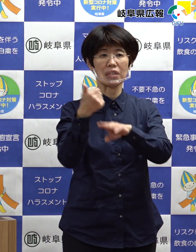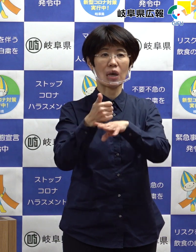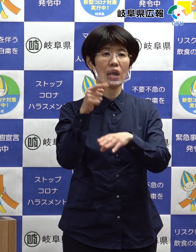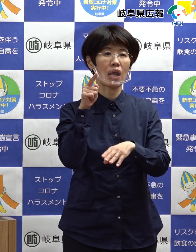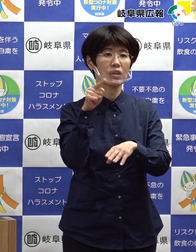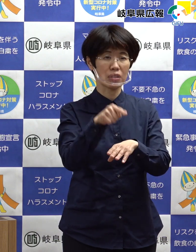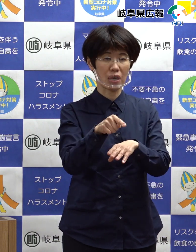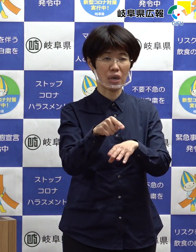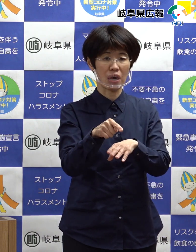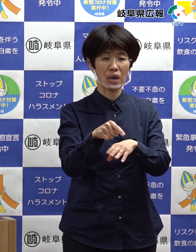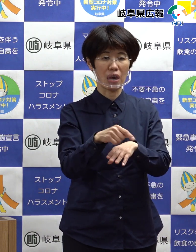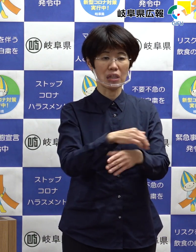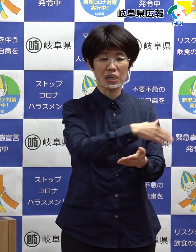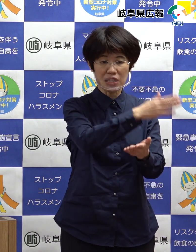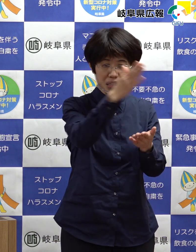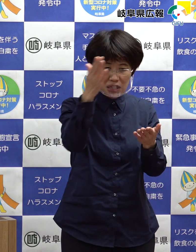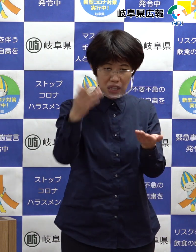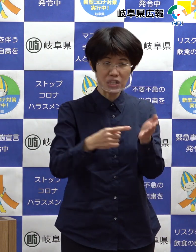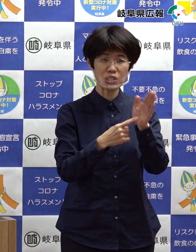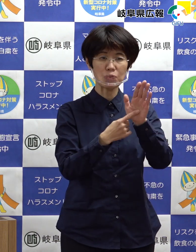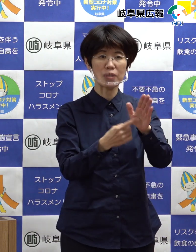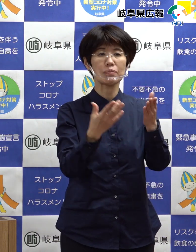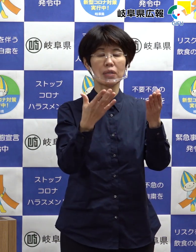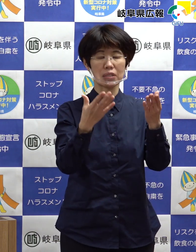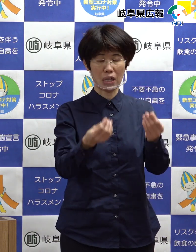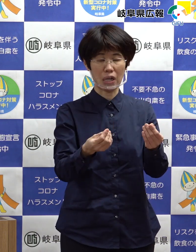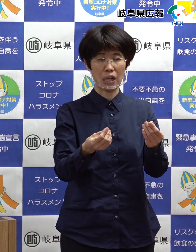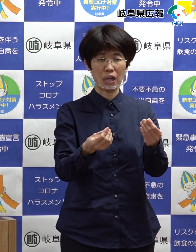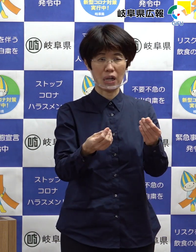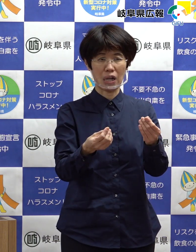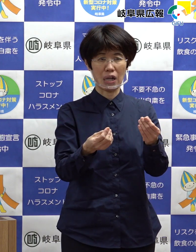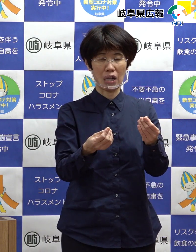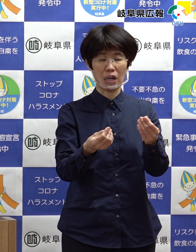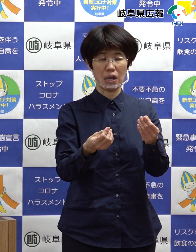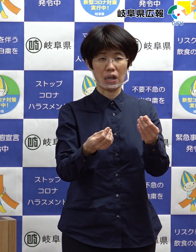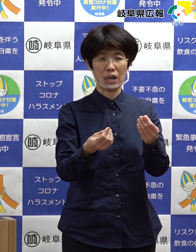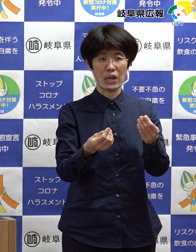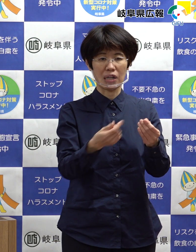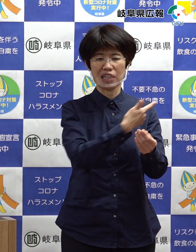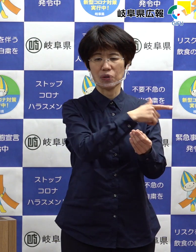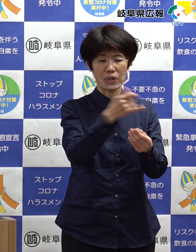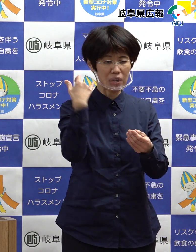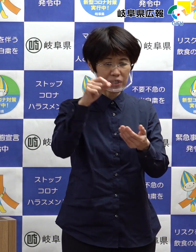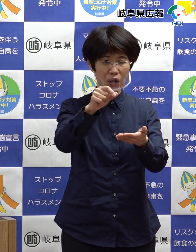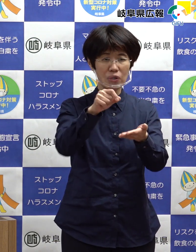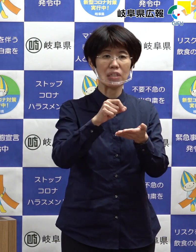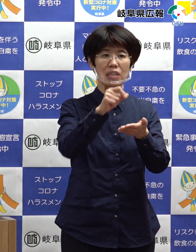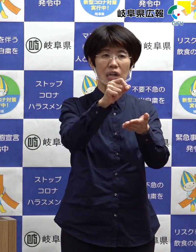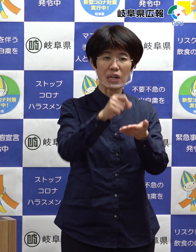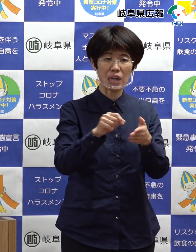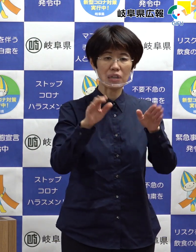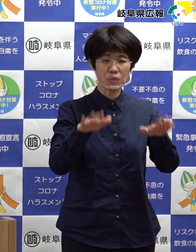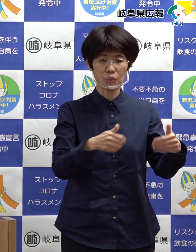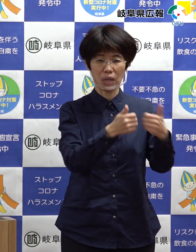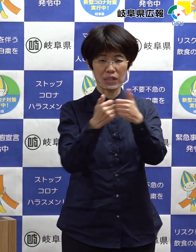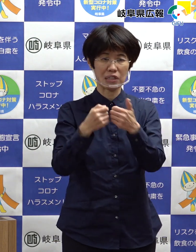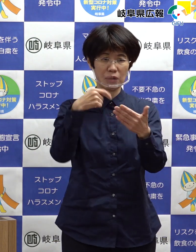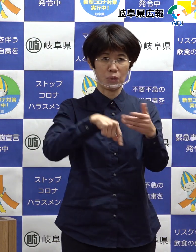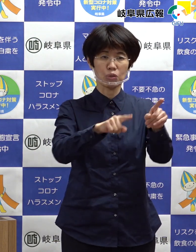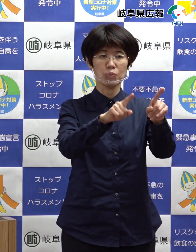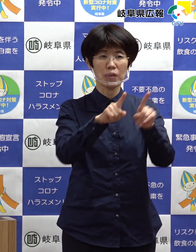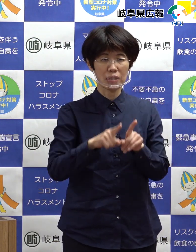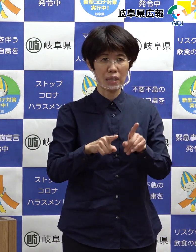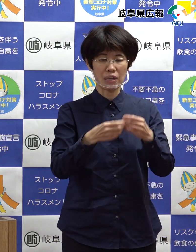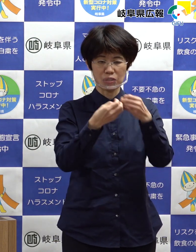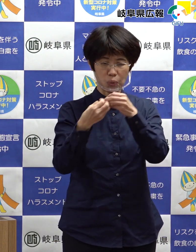は、とりあえず大枠を示したところではあるが、いろんな意見を聞きながら本日の意見も含めて今後詳